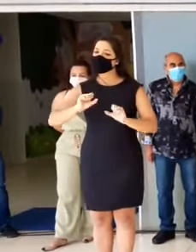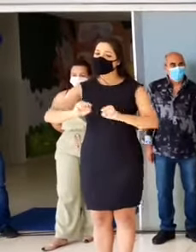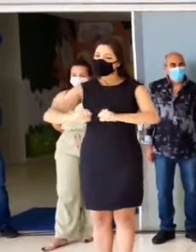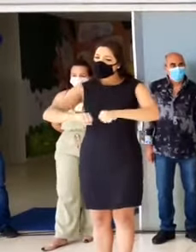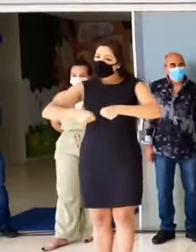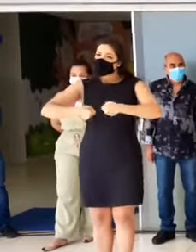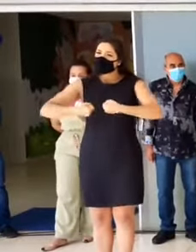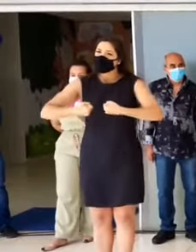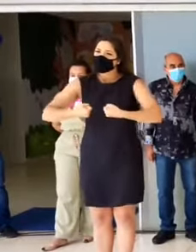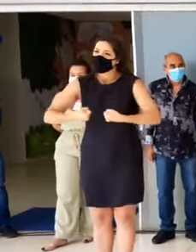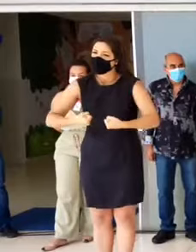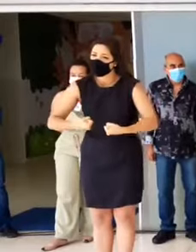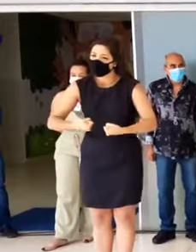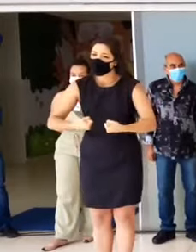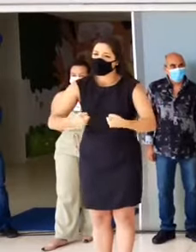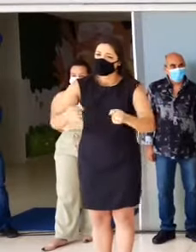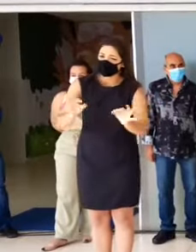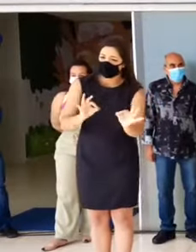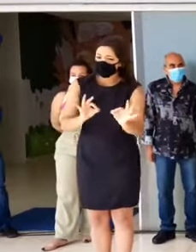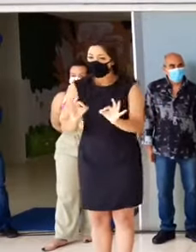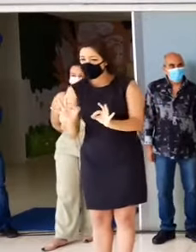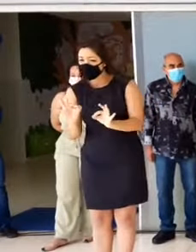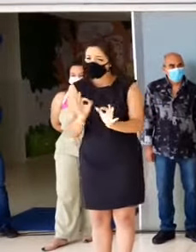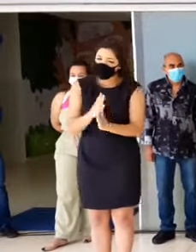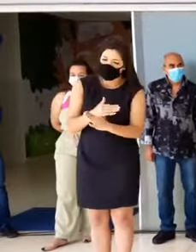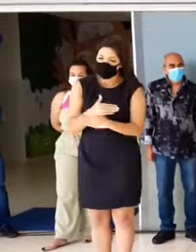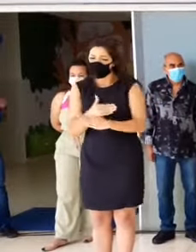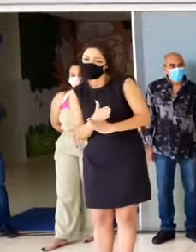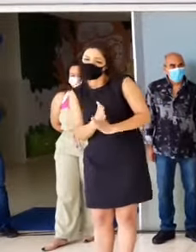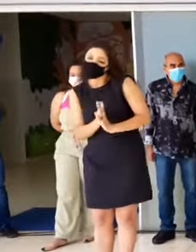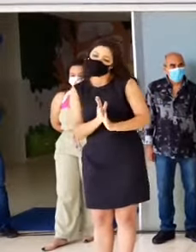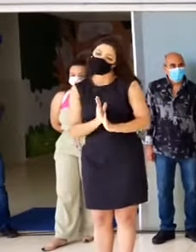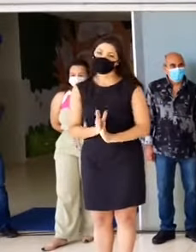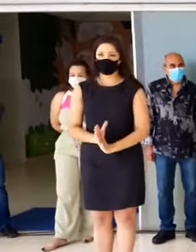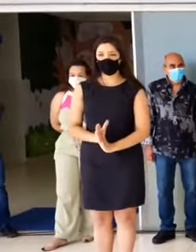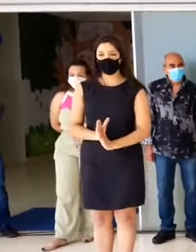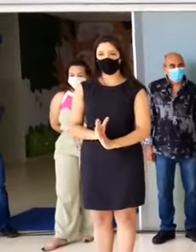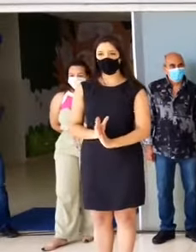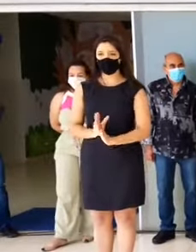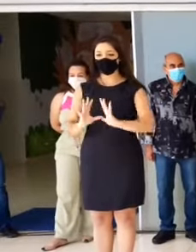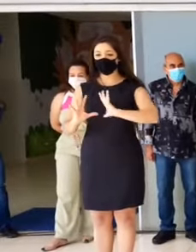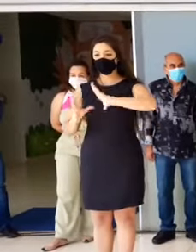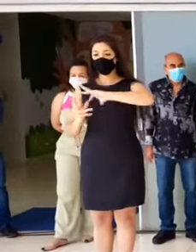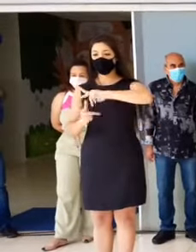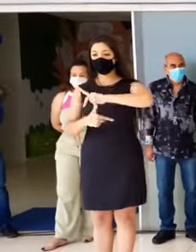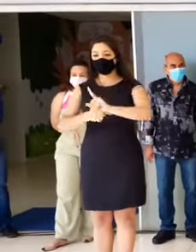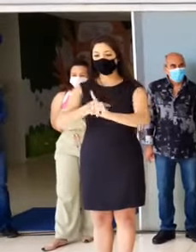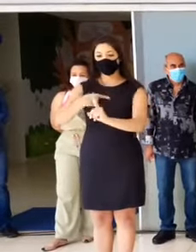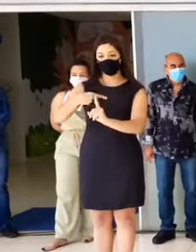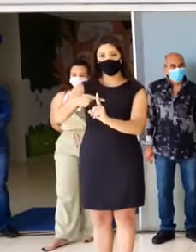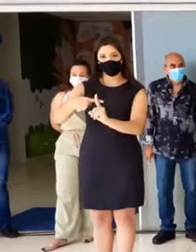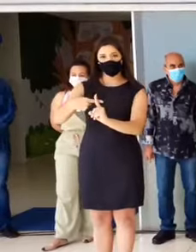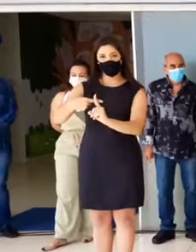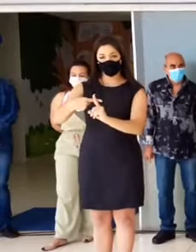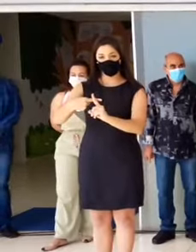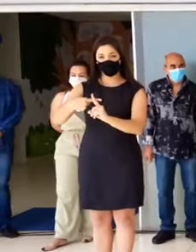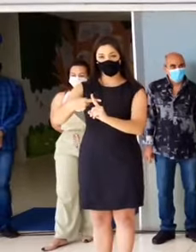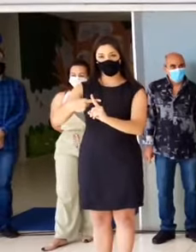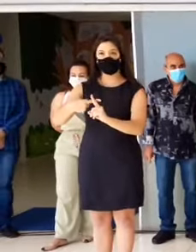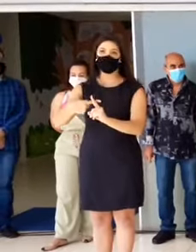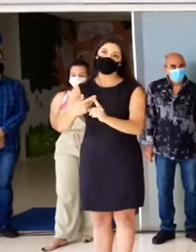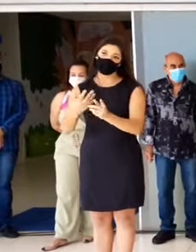para improvisar uma solução. A missão Sal da Terra foi apresentada,